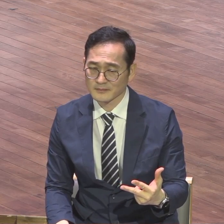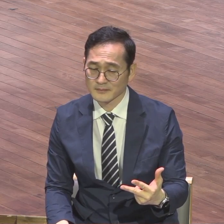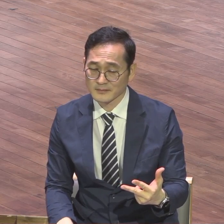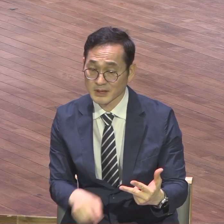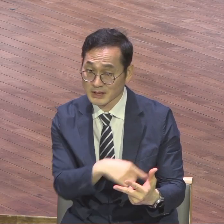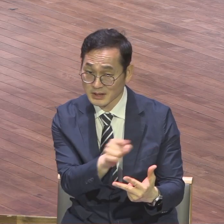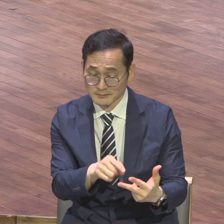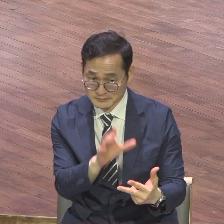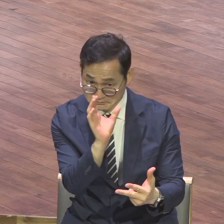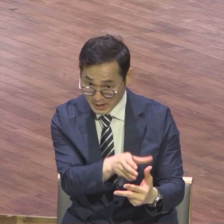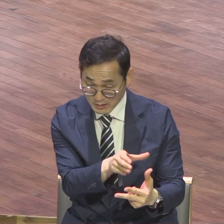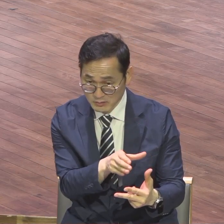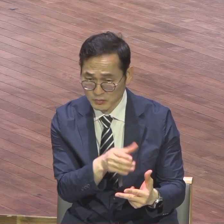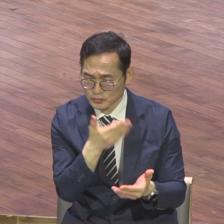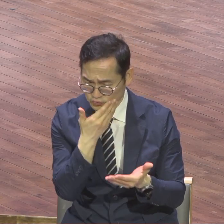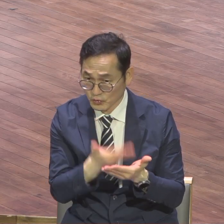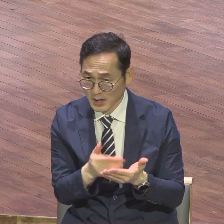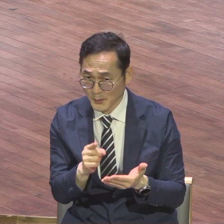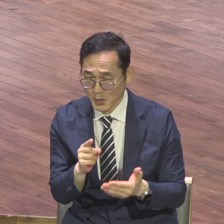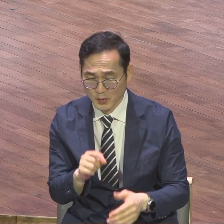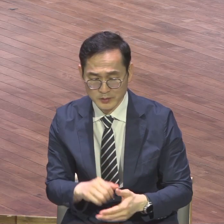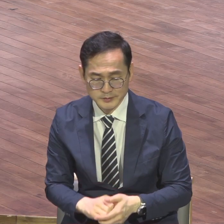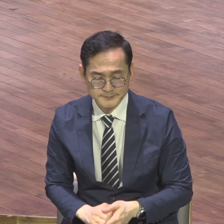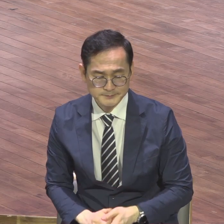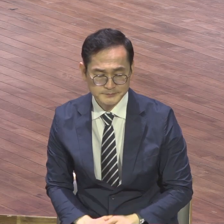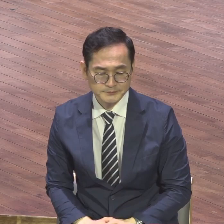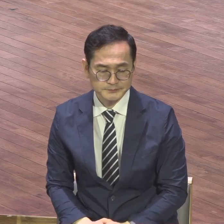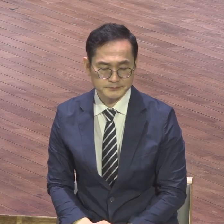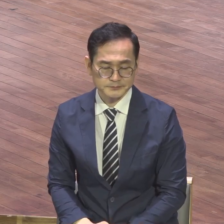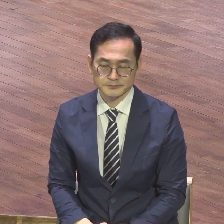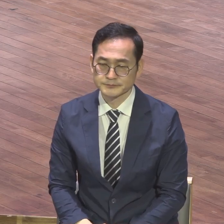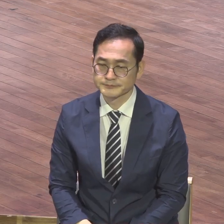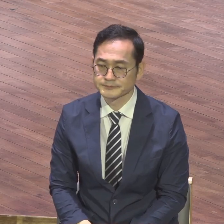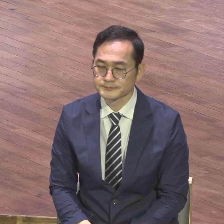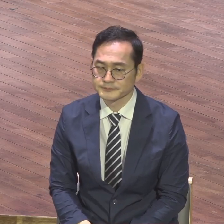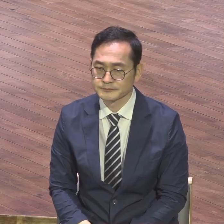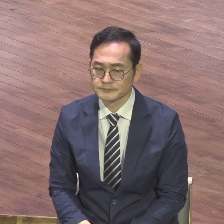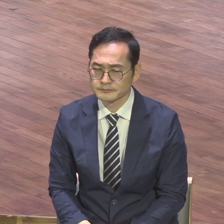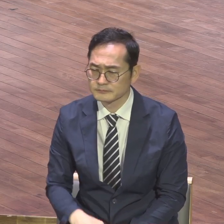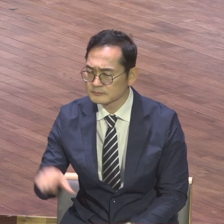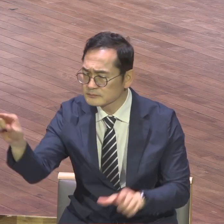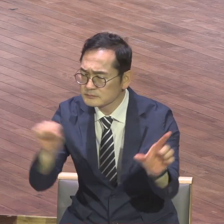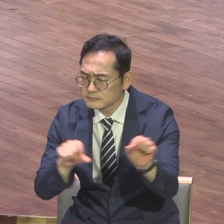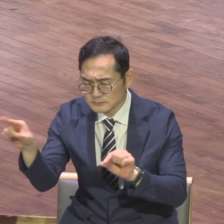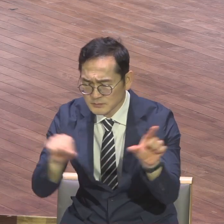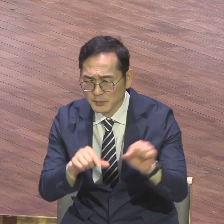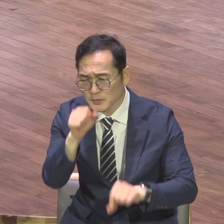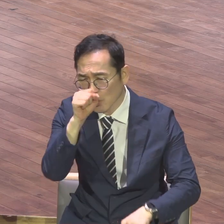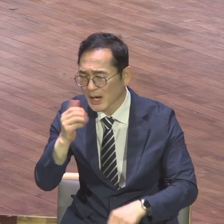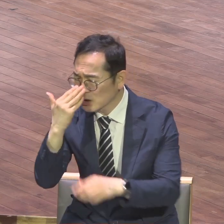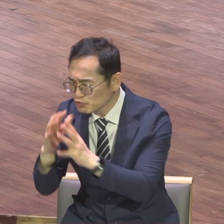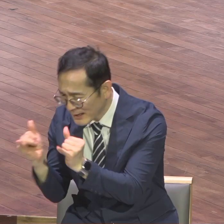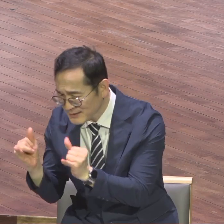말이에요. 이 성령 인도 받고 세운 건데 일곱 명이 왜 좀 섞어하지 왜